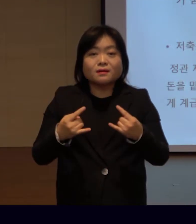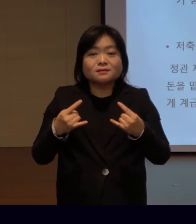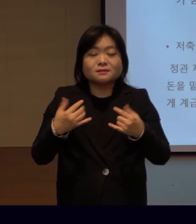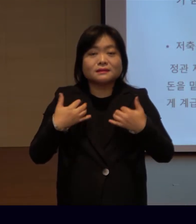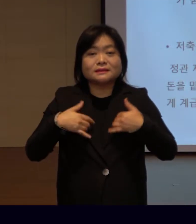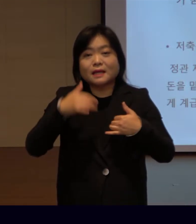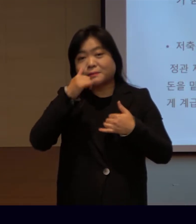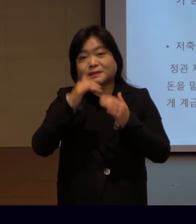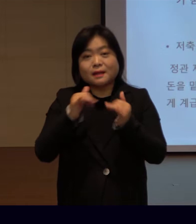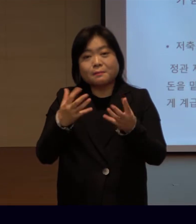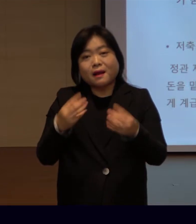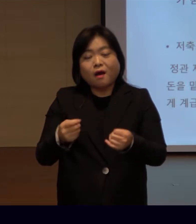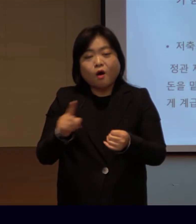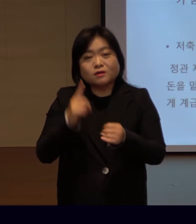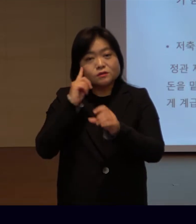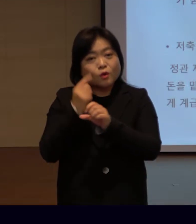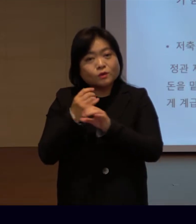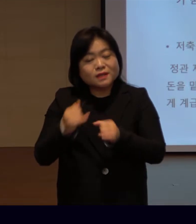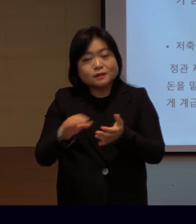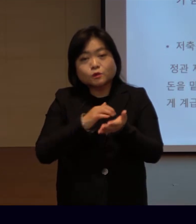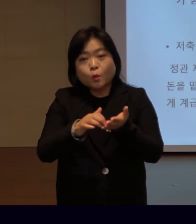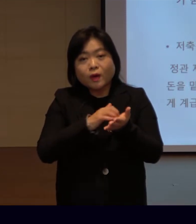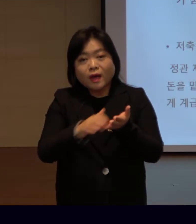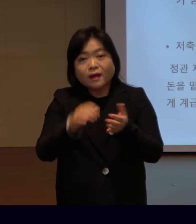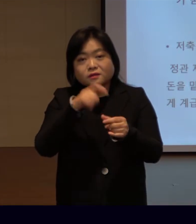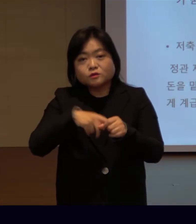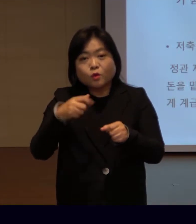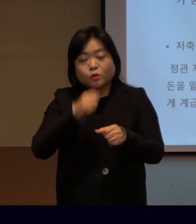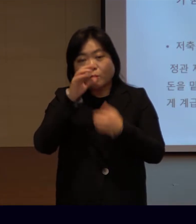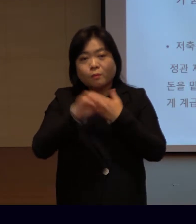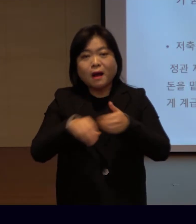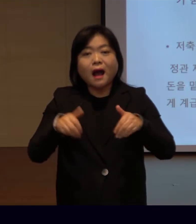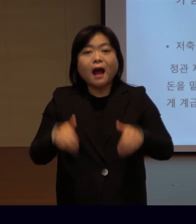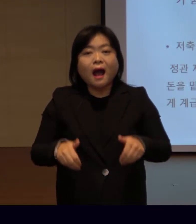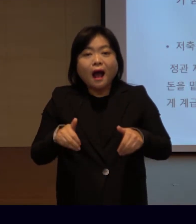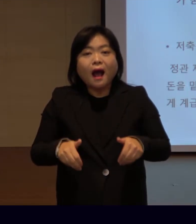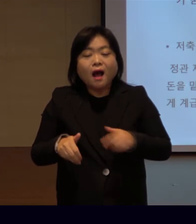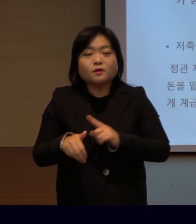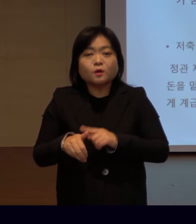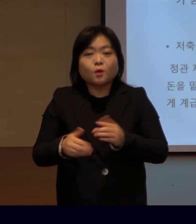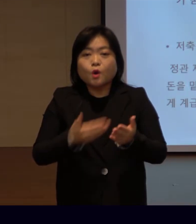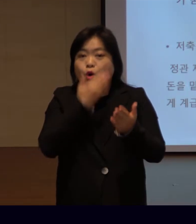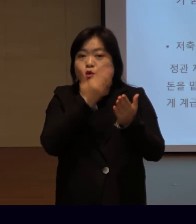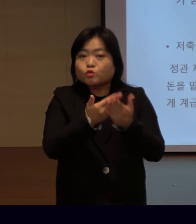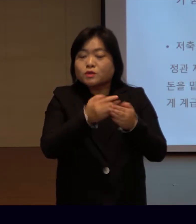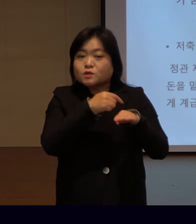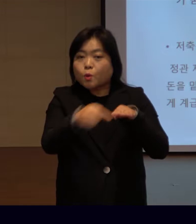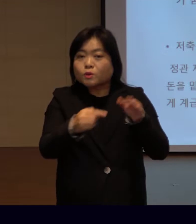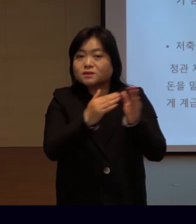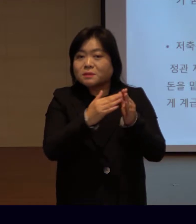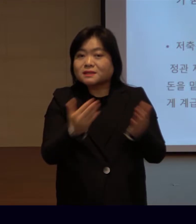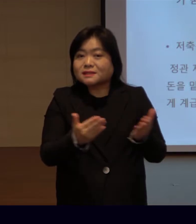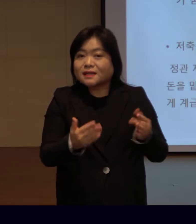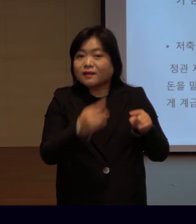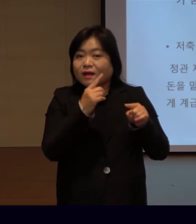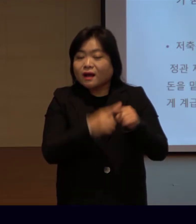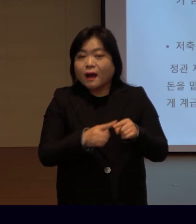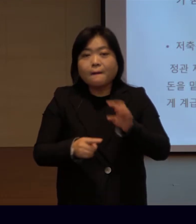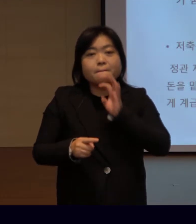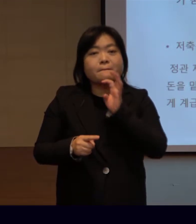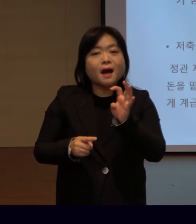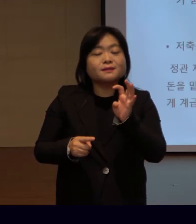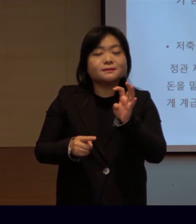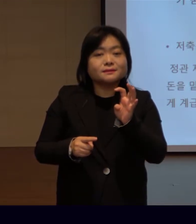어떤 연구자는 통계적으로 하녀로 귀족집에서 일을 하다가